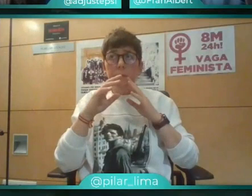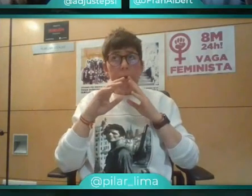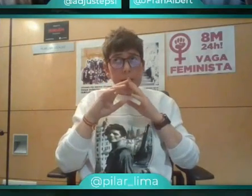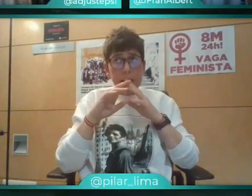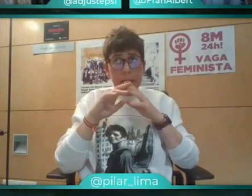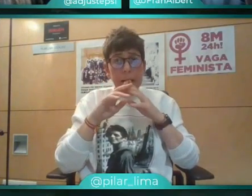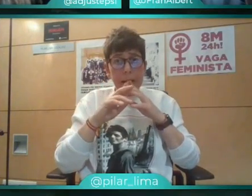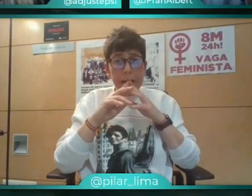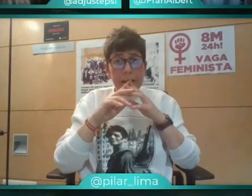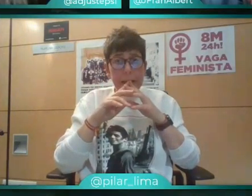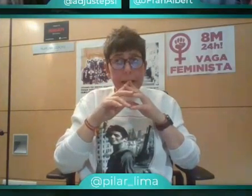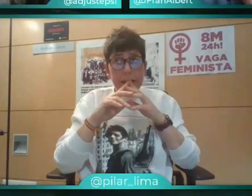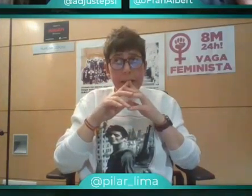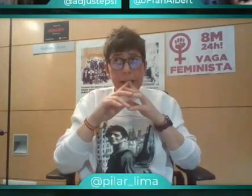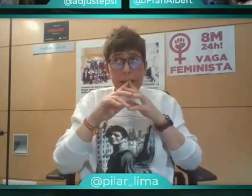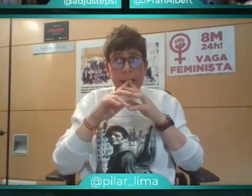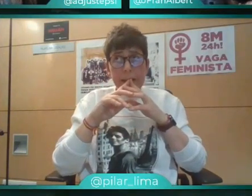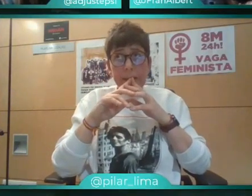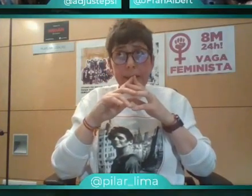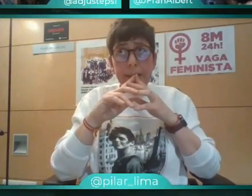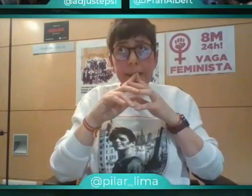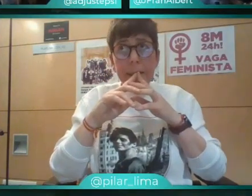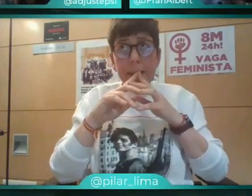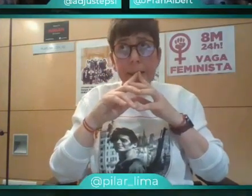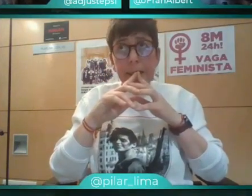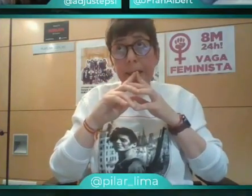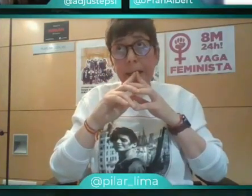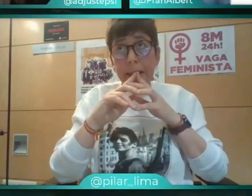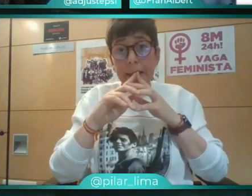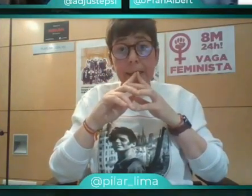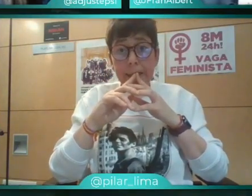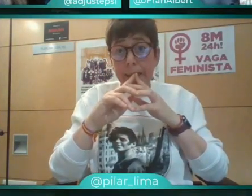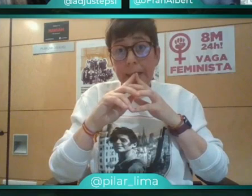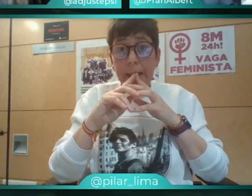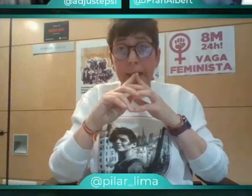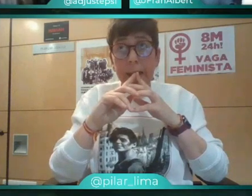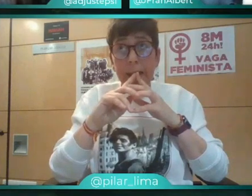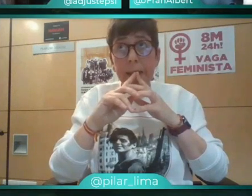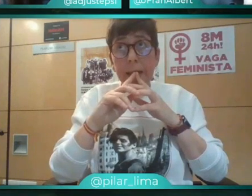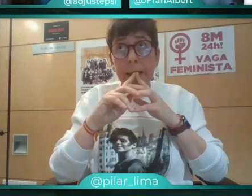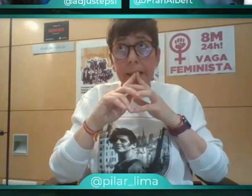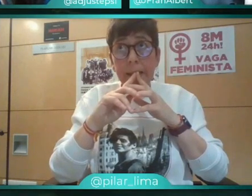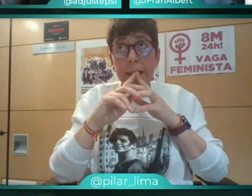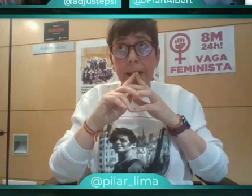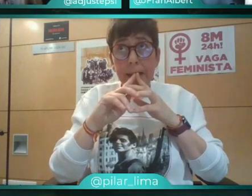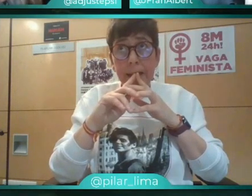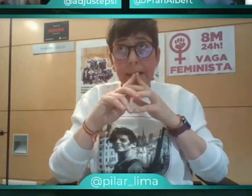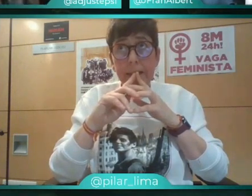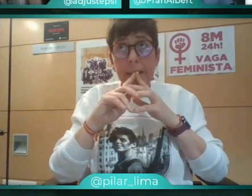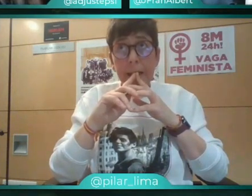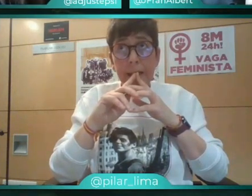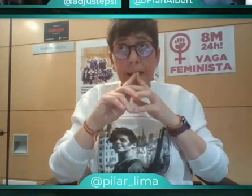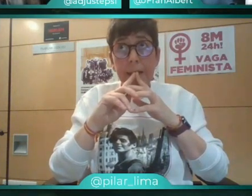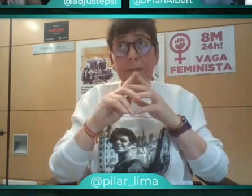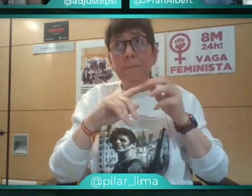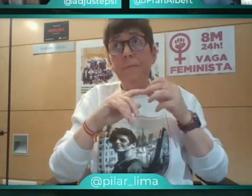una manera de imposición y de autoritarismo cogiendo los elementos que consideran que son los más débiles de la sociedad